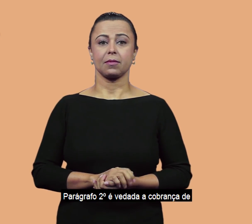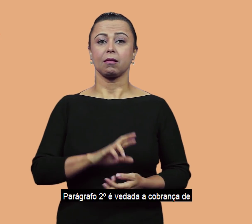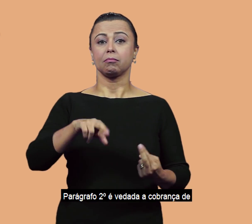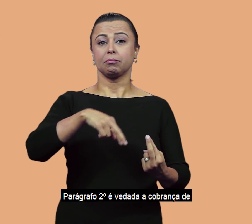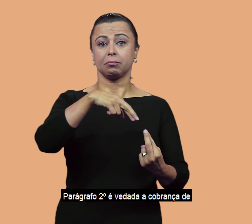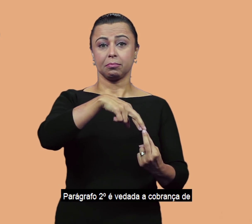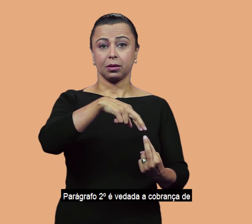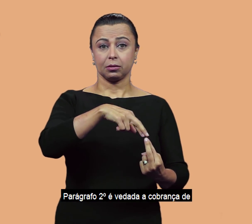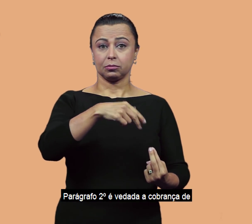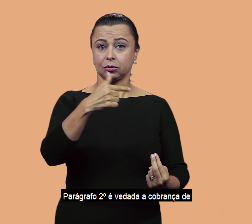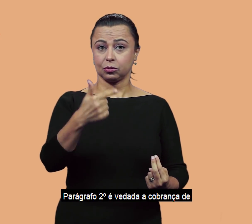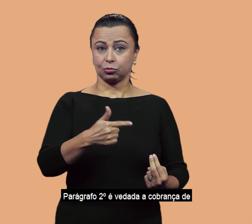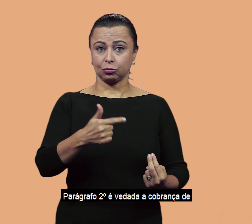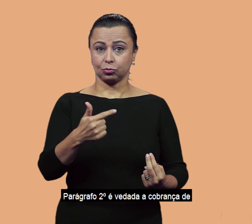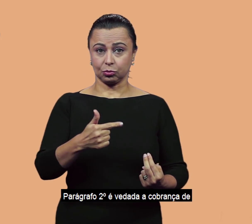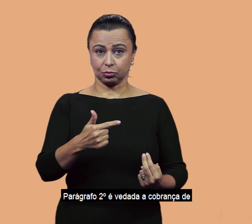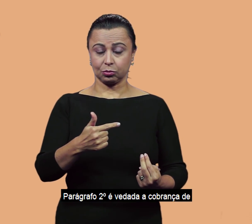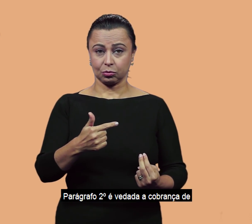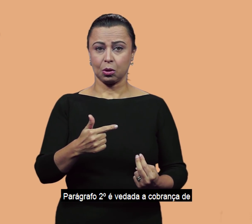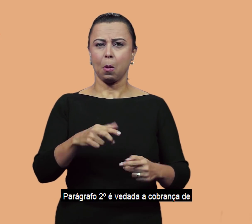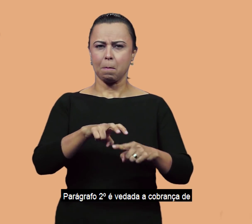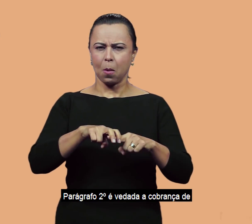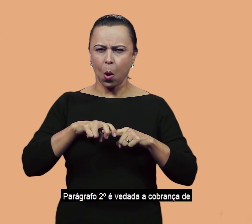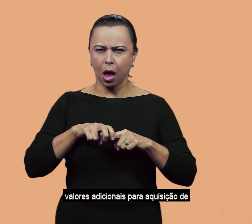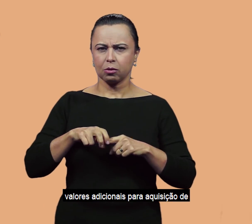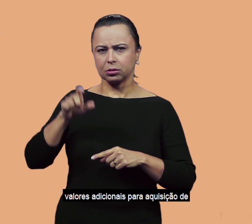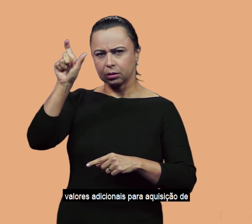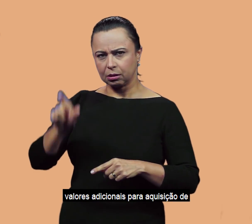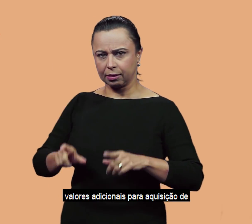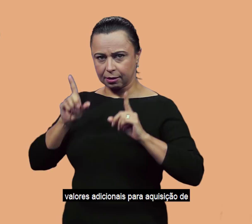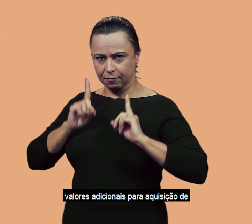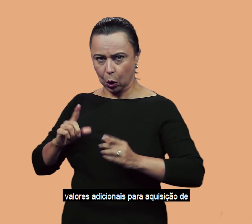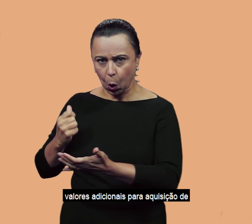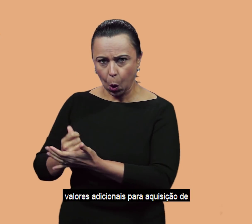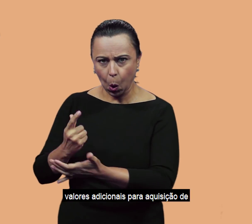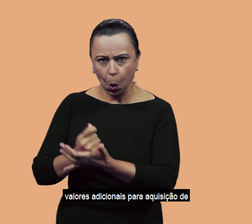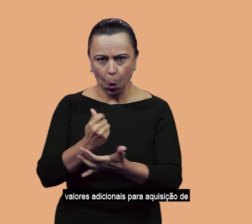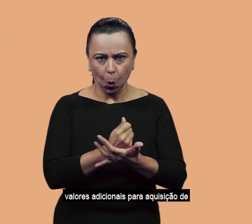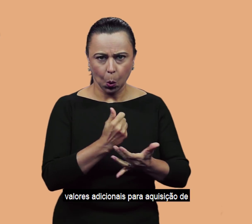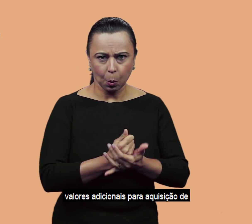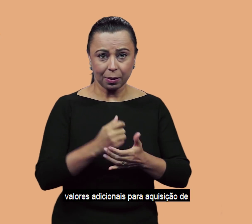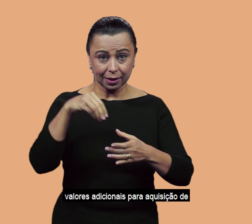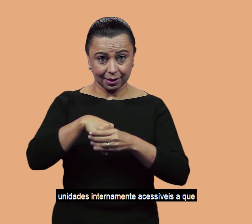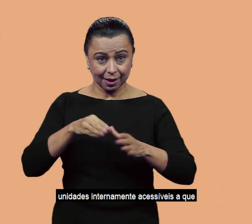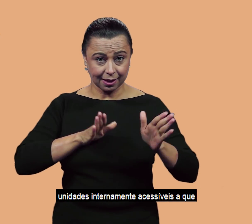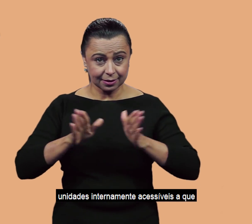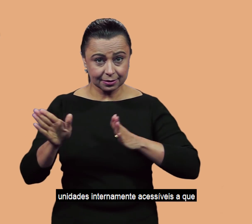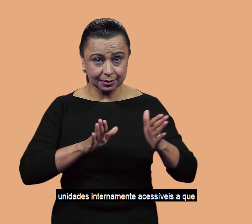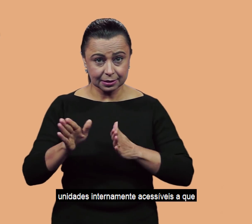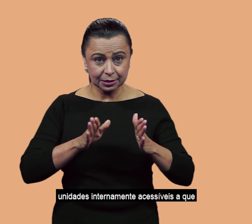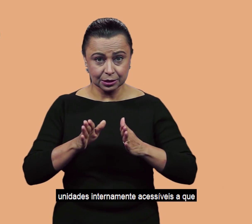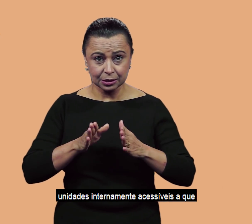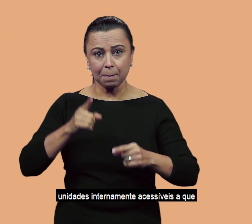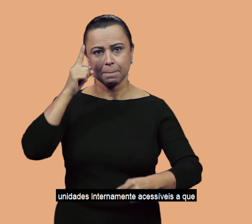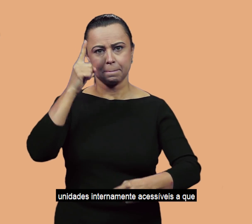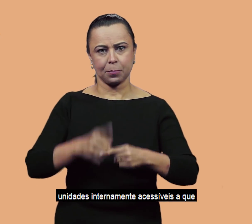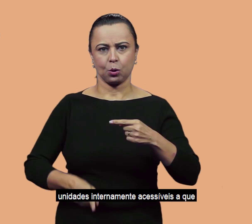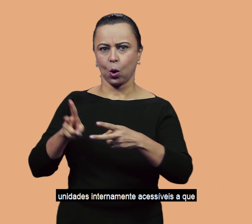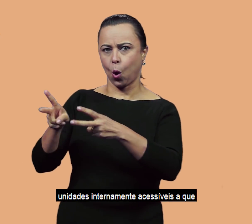parágrafo 2º é vedada a cobrança de valores adicionais para aquisição de unidades internamente acessíveis a que